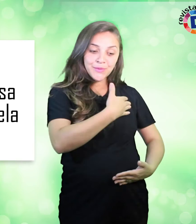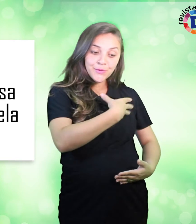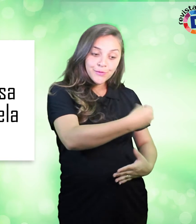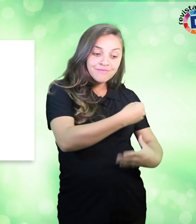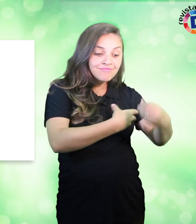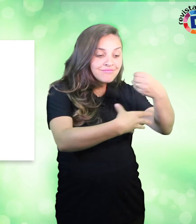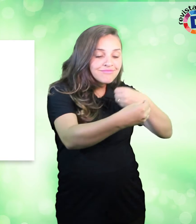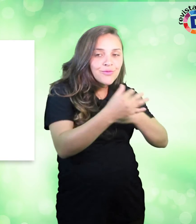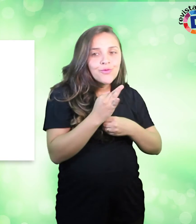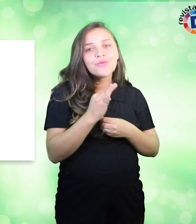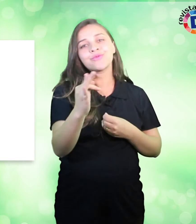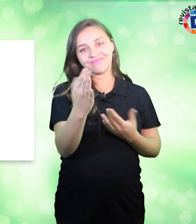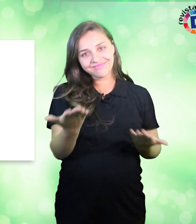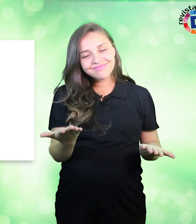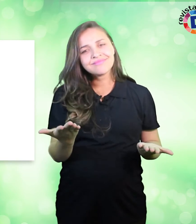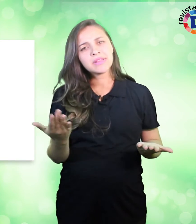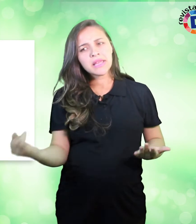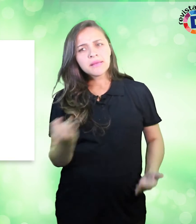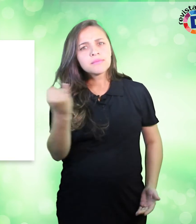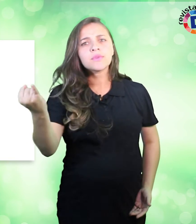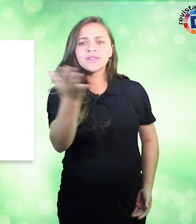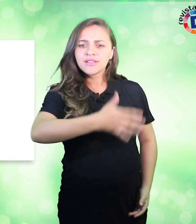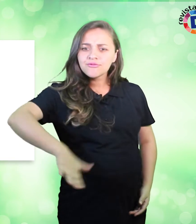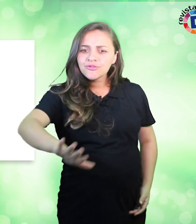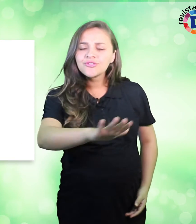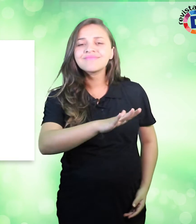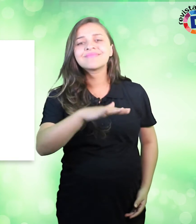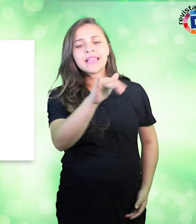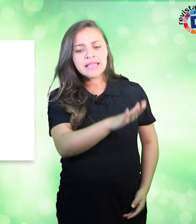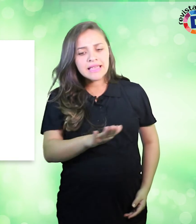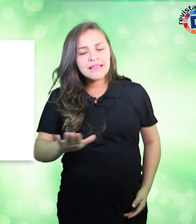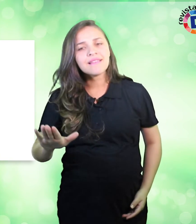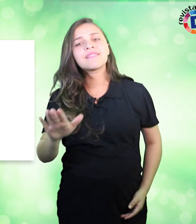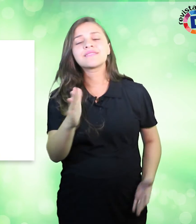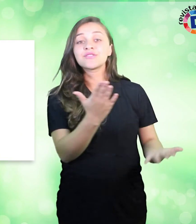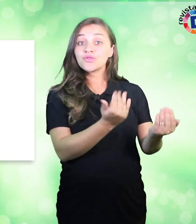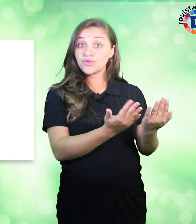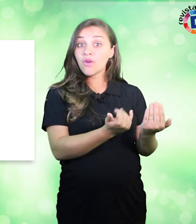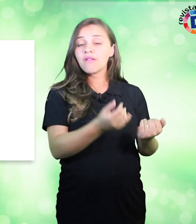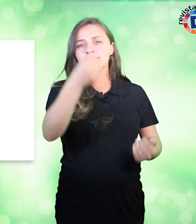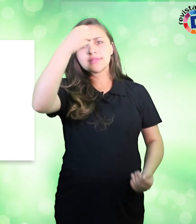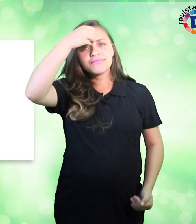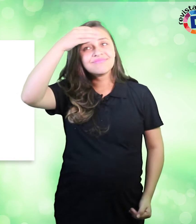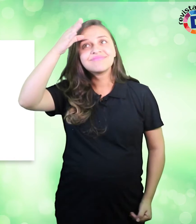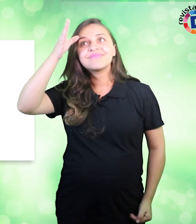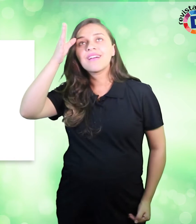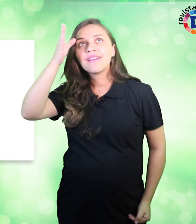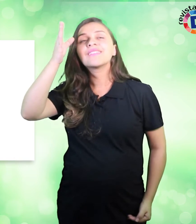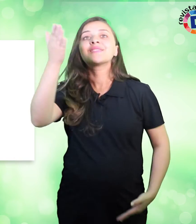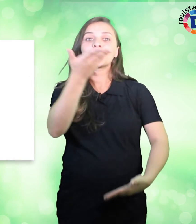fundamental que crianças e adolescentes compreendam cada vez mais sobre igualdade e